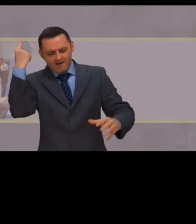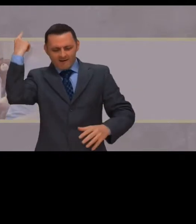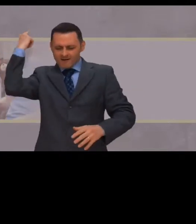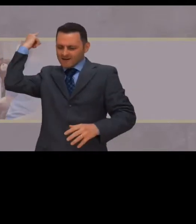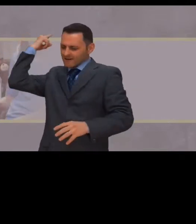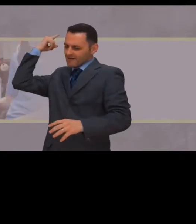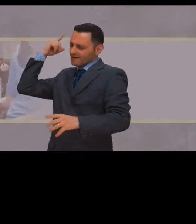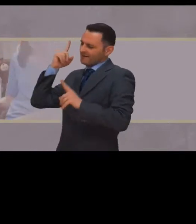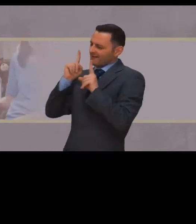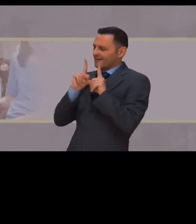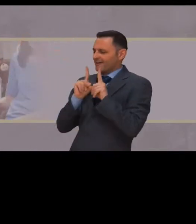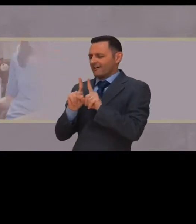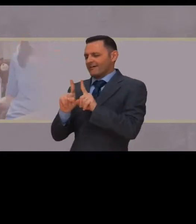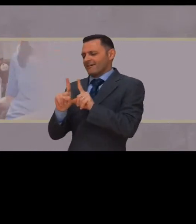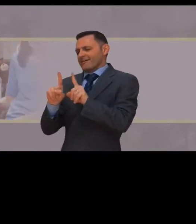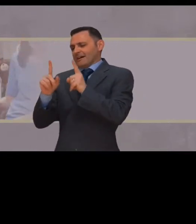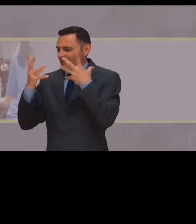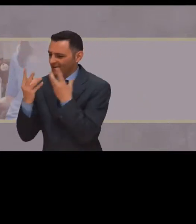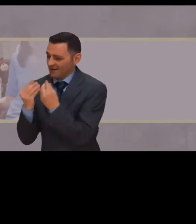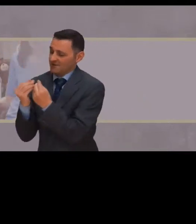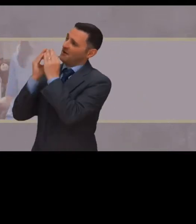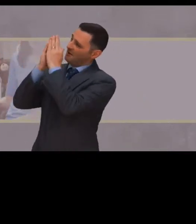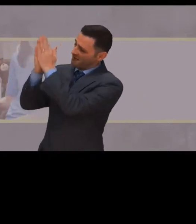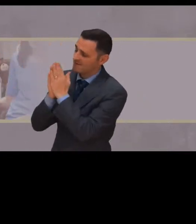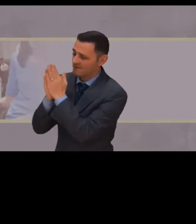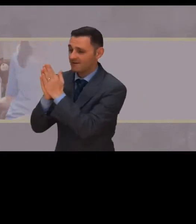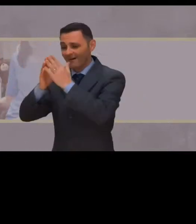il giusto che Dio